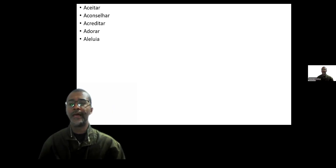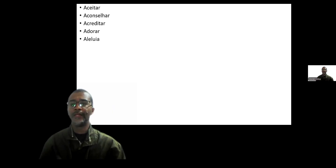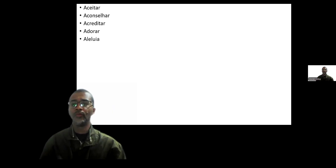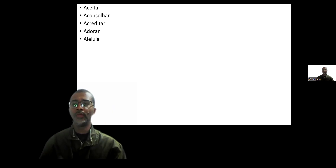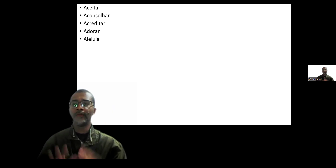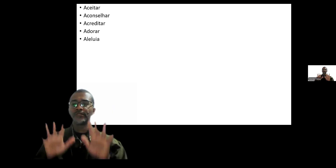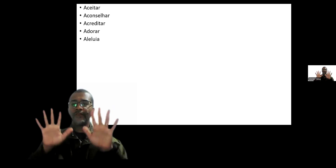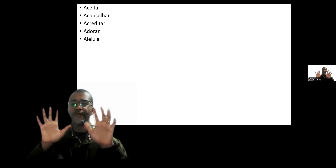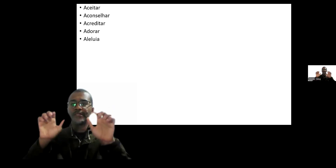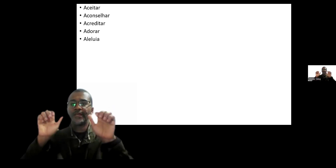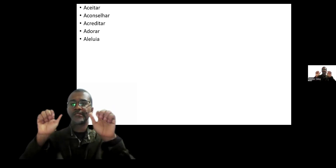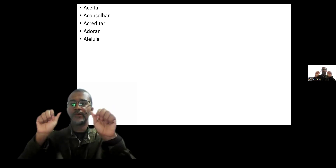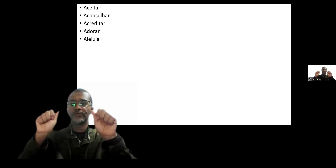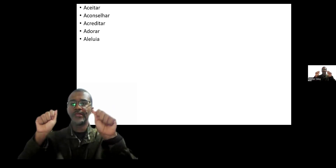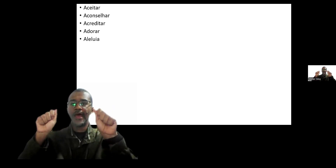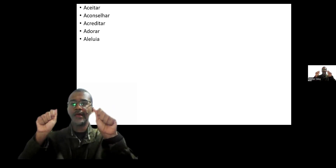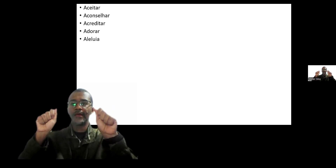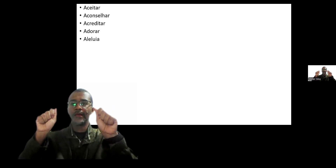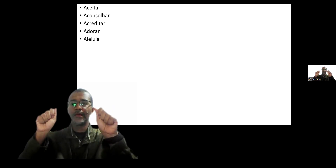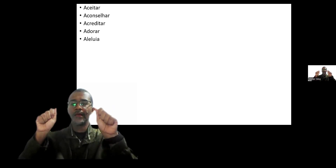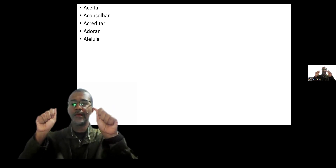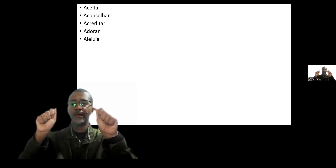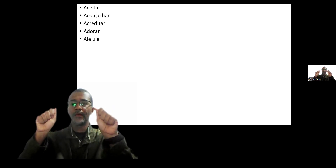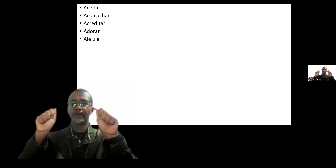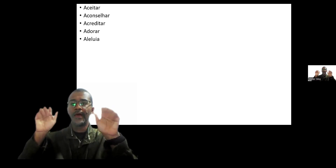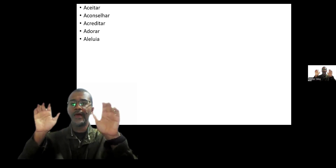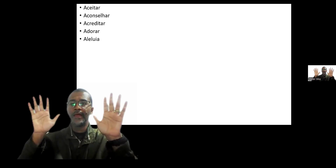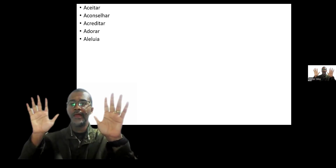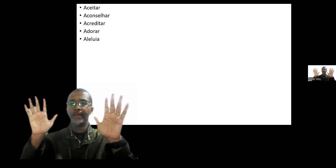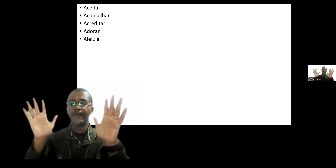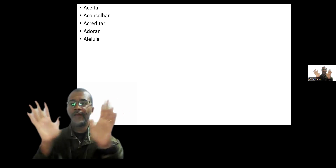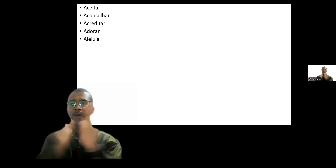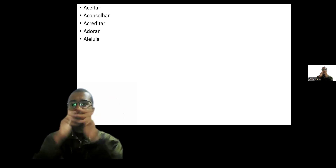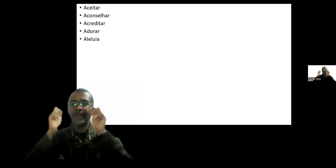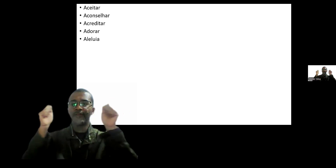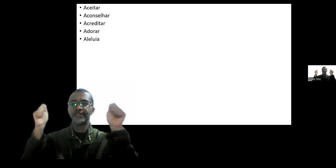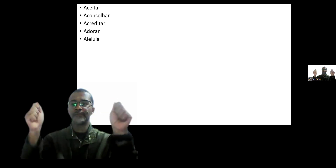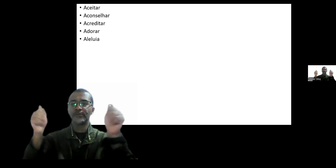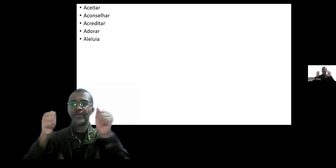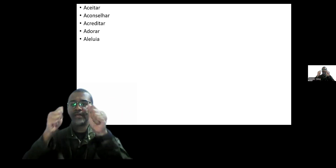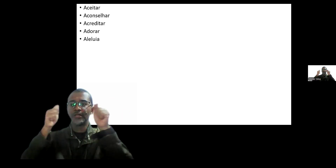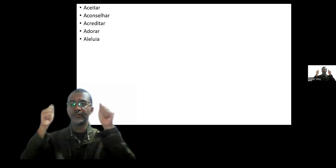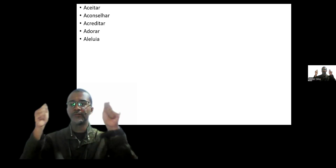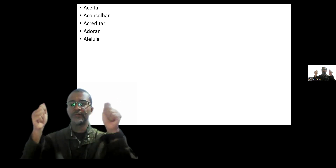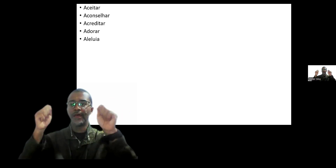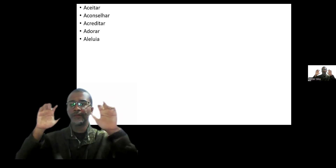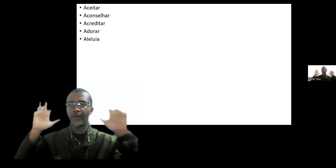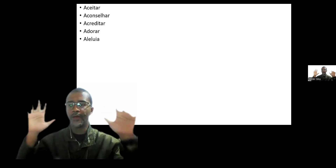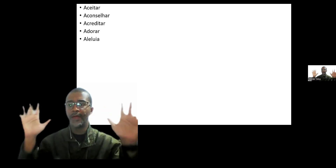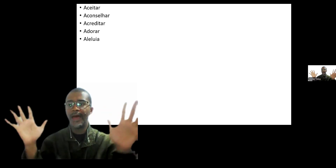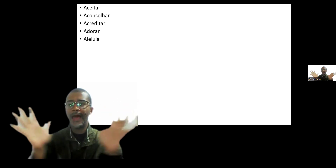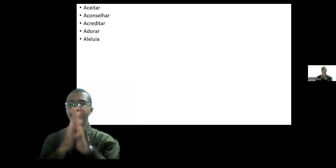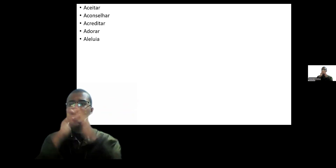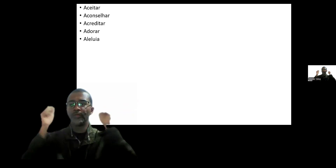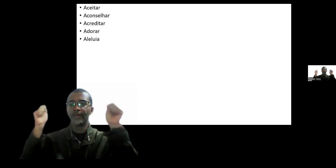Aleluia. Aleluia, você vai fazer as mãos em A, tá? E vai bater e fazer as mãos em A girando, tá? Então,